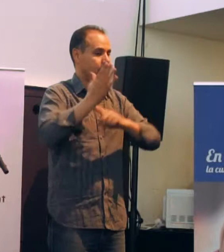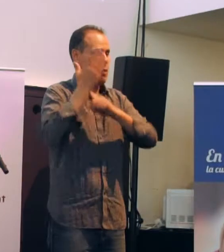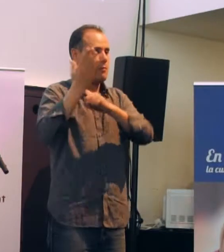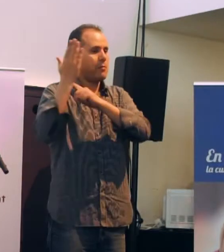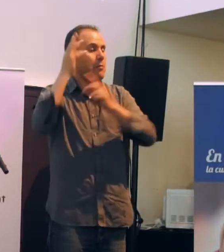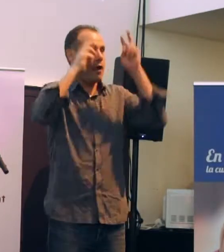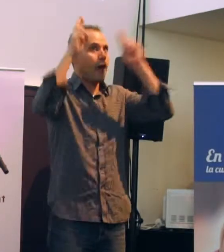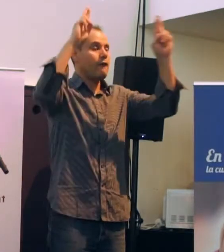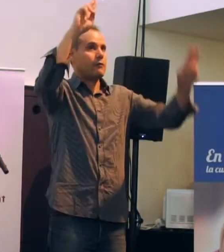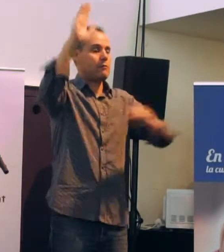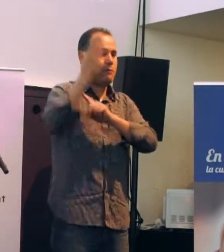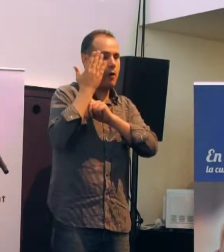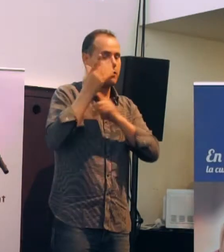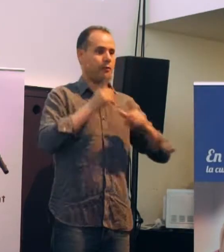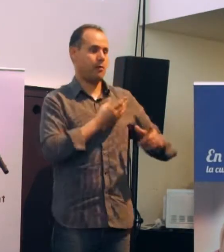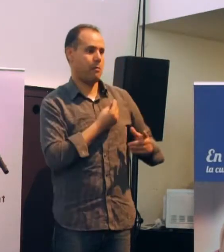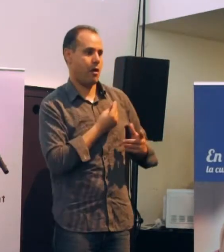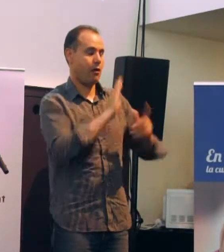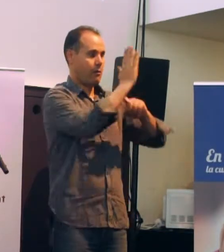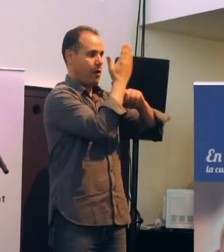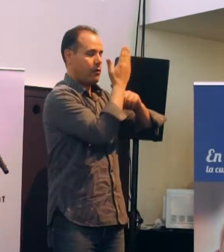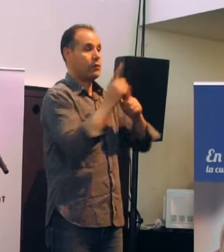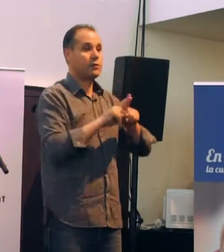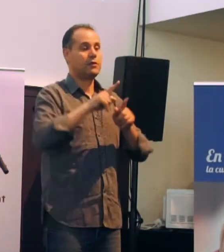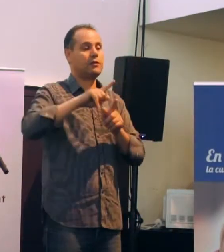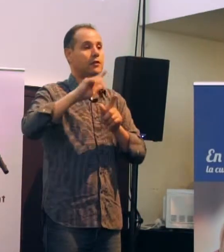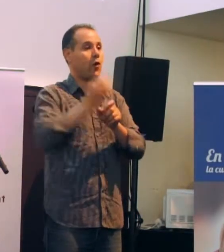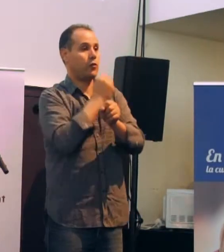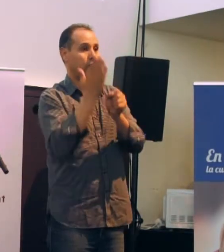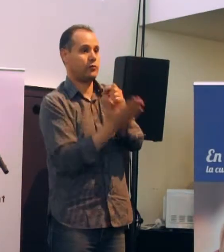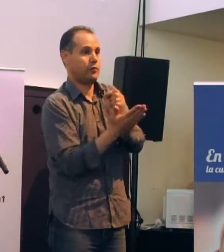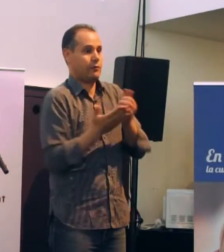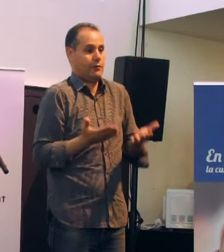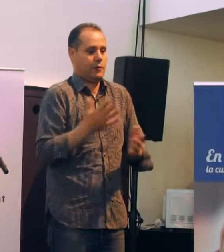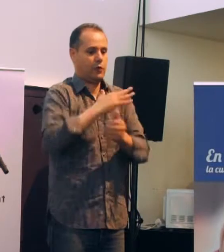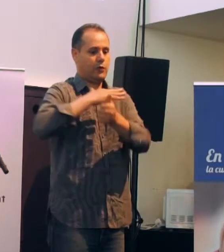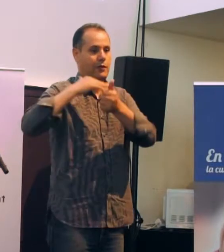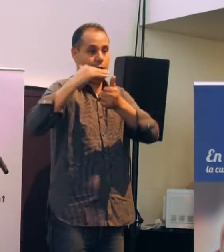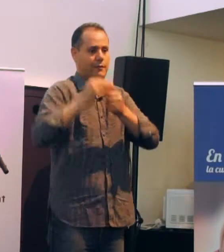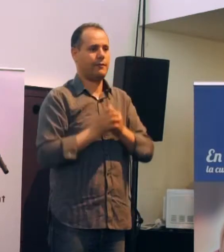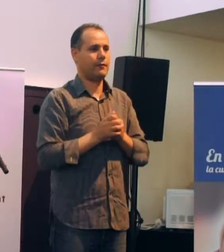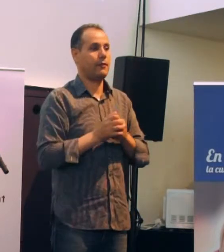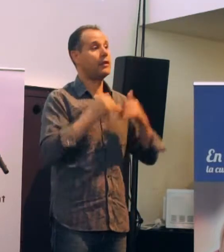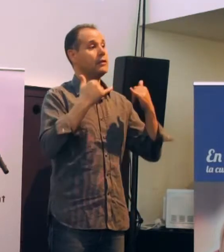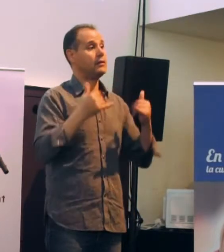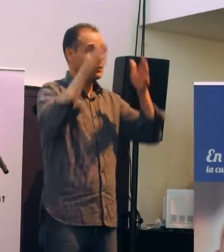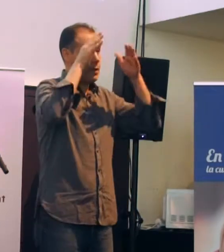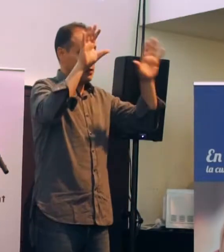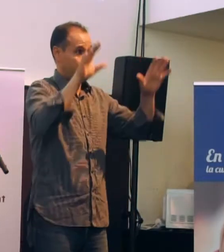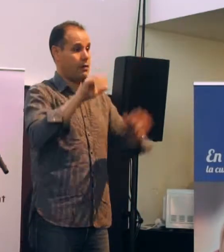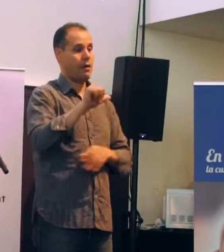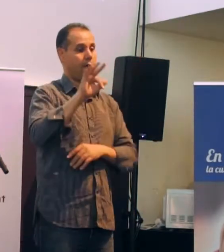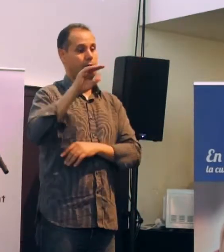rêves, de nos peurs et des enjeux actuels de nos sociétés. À notre échelle, celle du festival, celle de